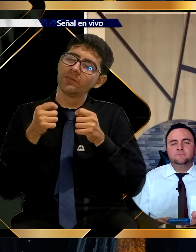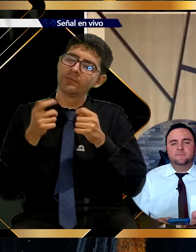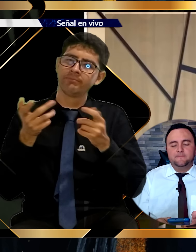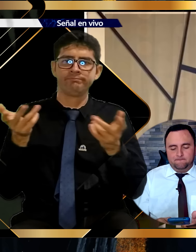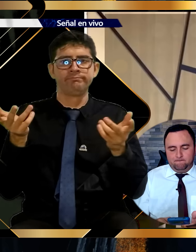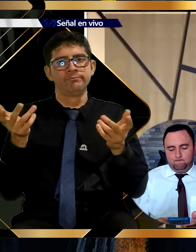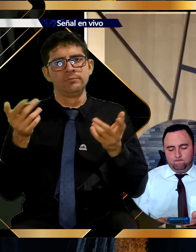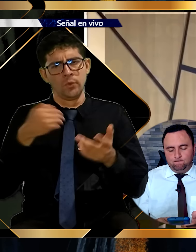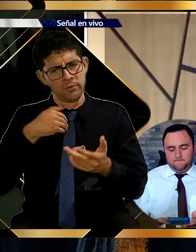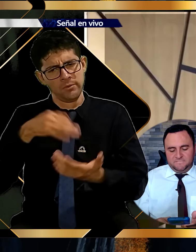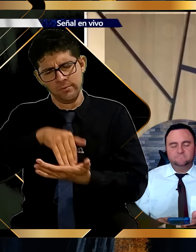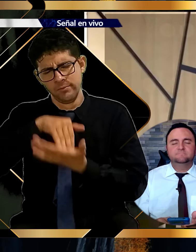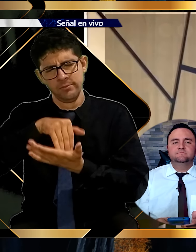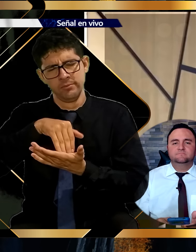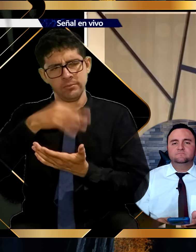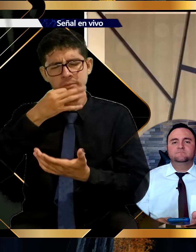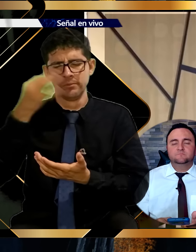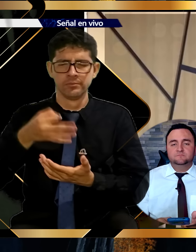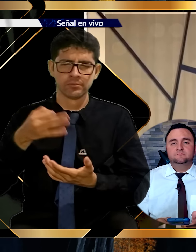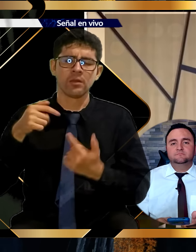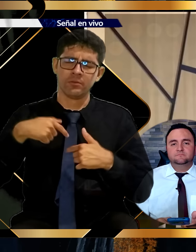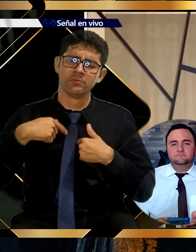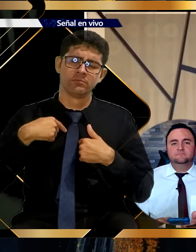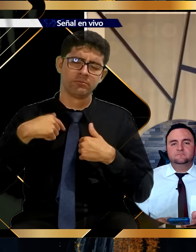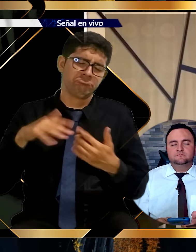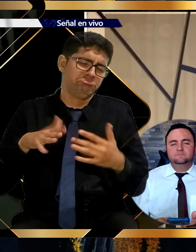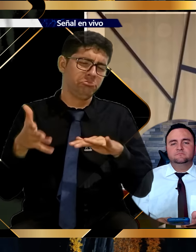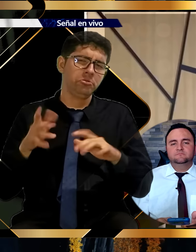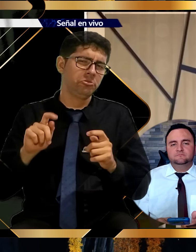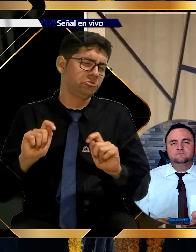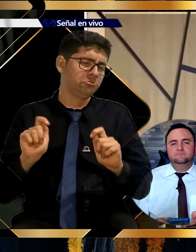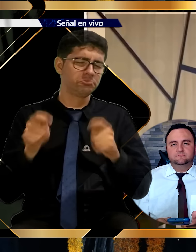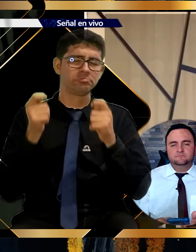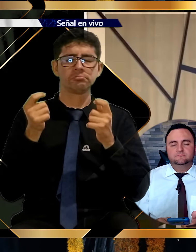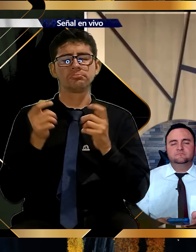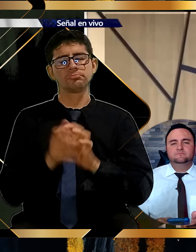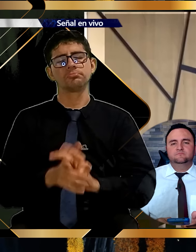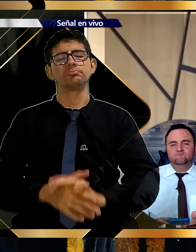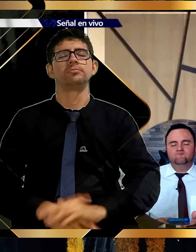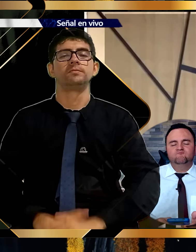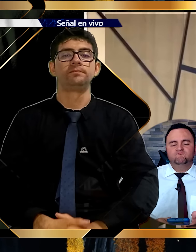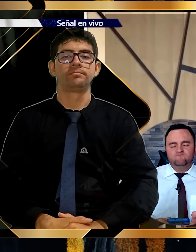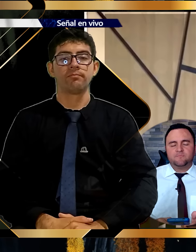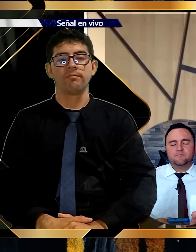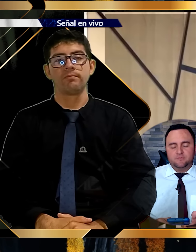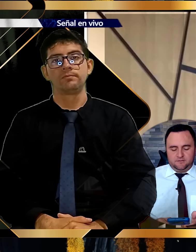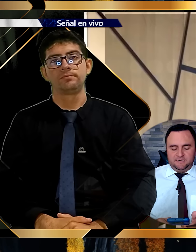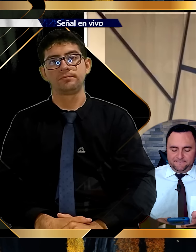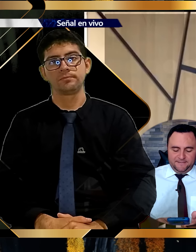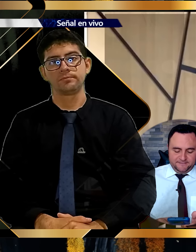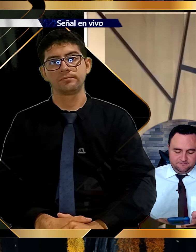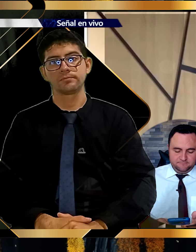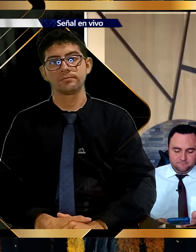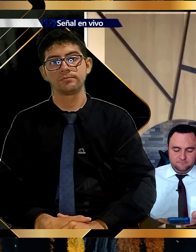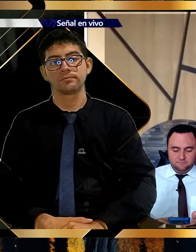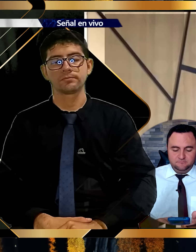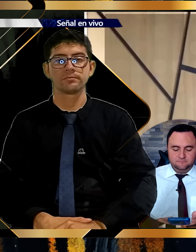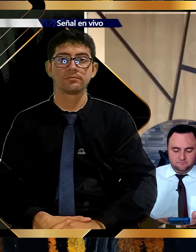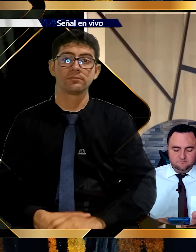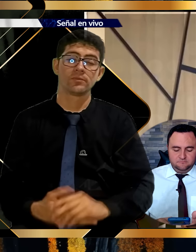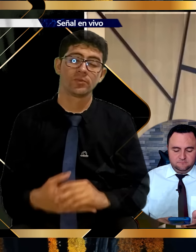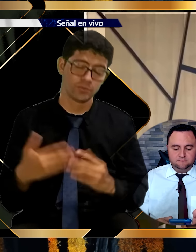Y eso es porque no sabemos de qué depende que estemos listos. Entonces nos buscamos tantos